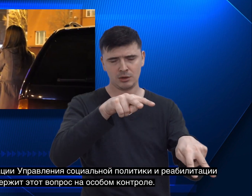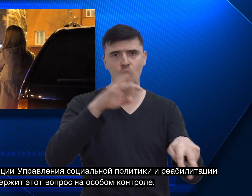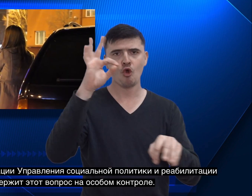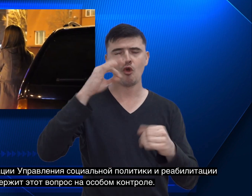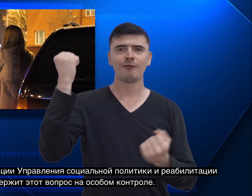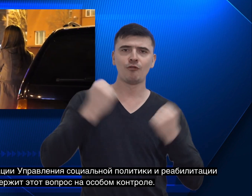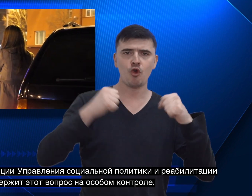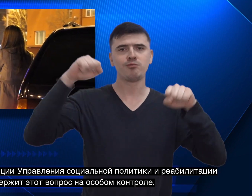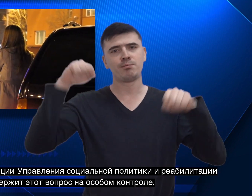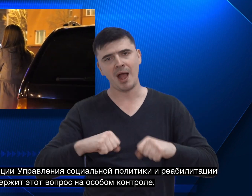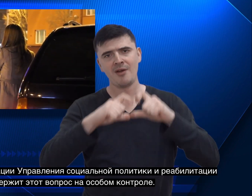забыли взять документы.